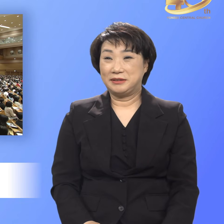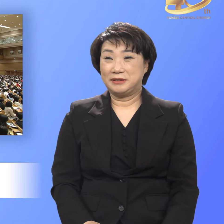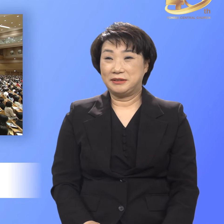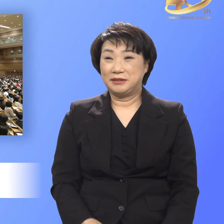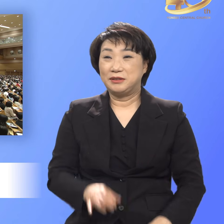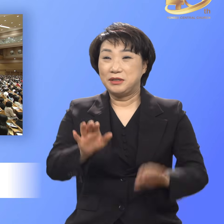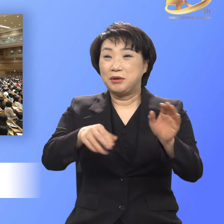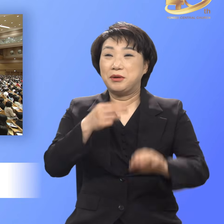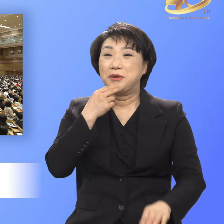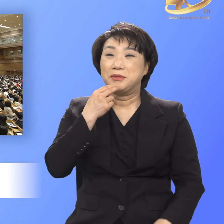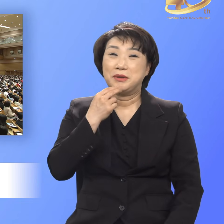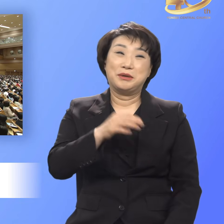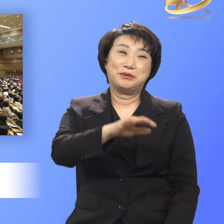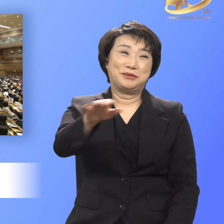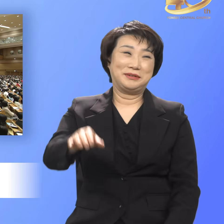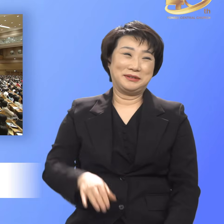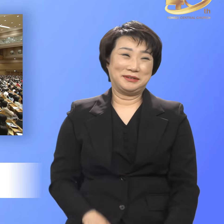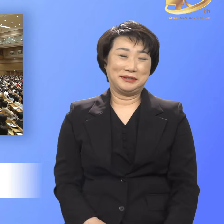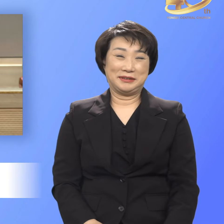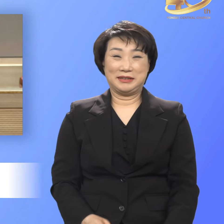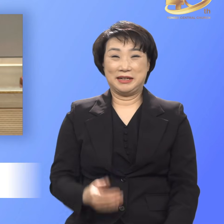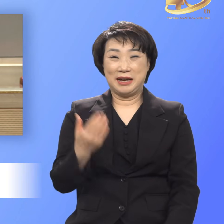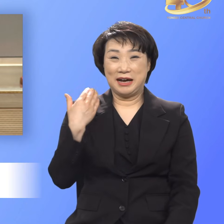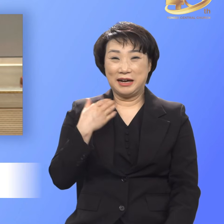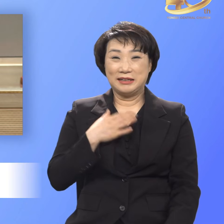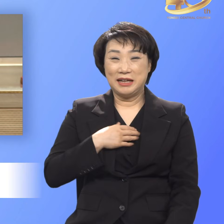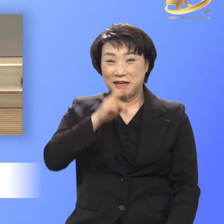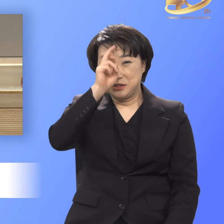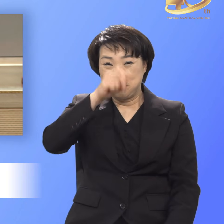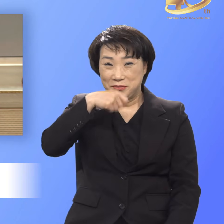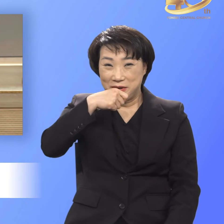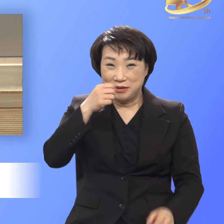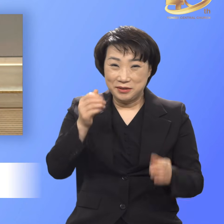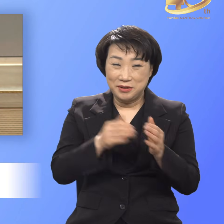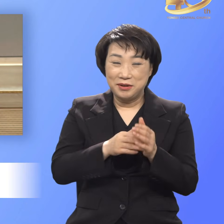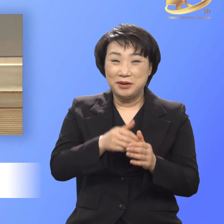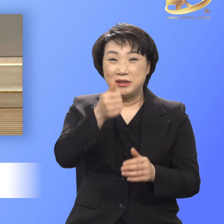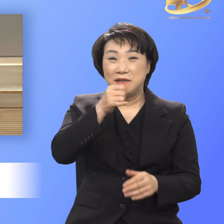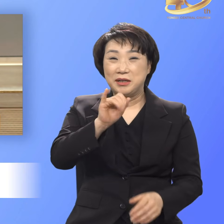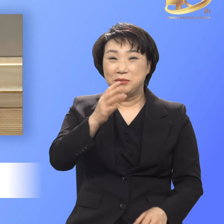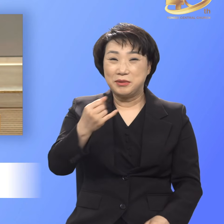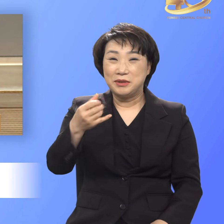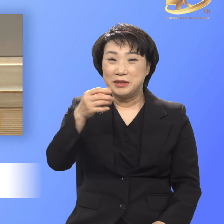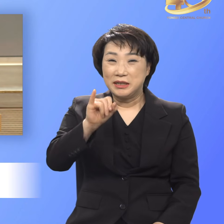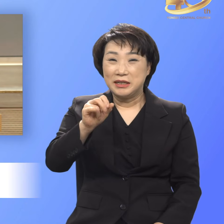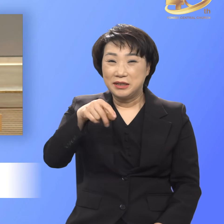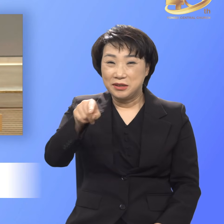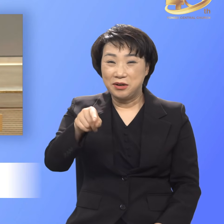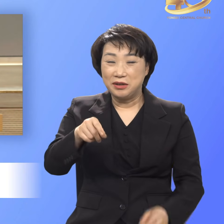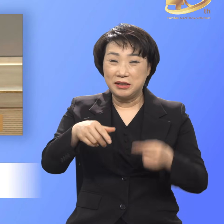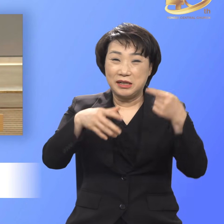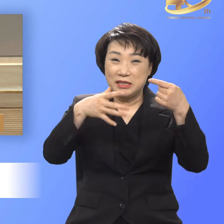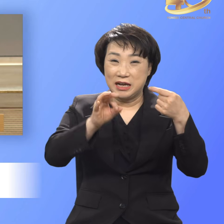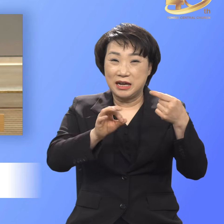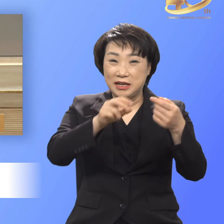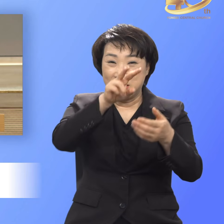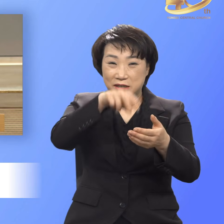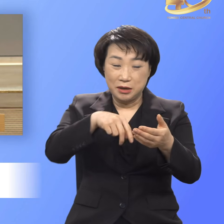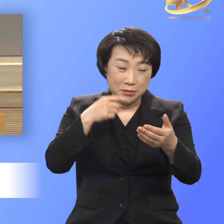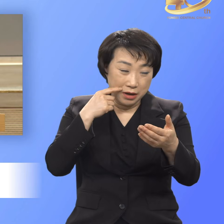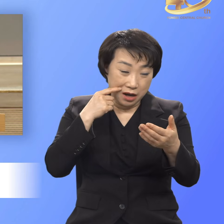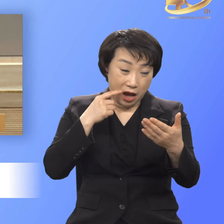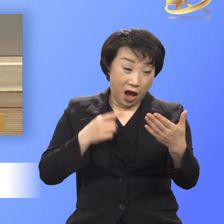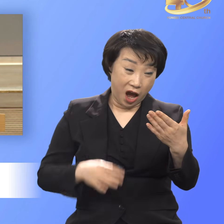누가 차별을 두겠는가? 아까도 우리가 점심 먹고 히브리서를 이렇게 일장 하나 읽어봤어.